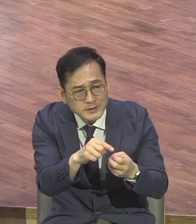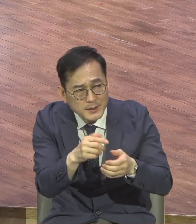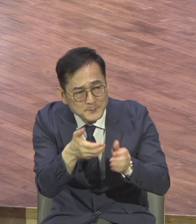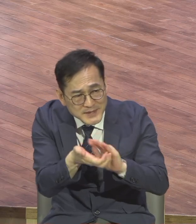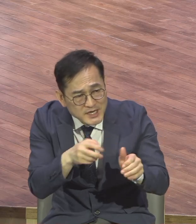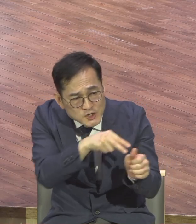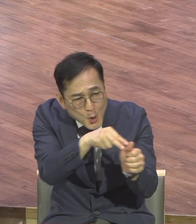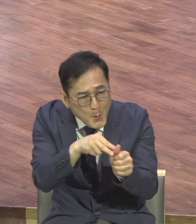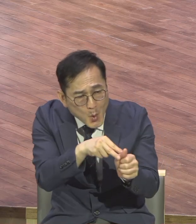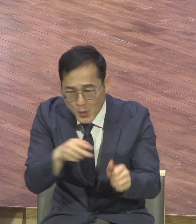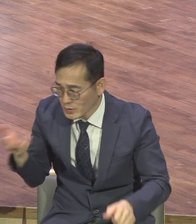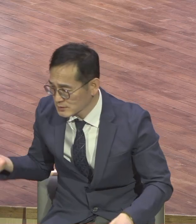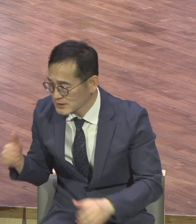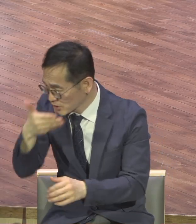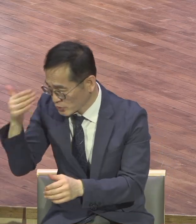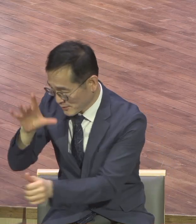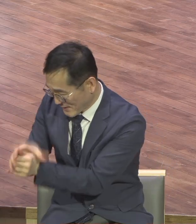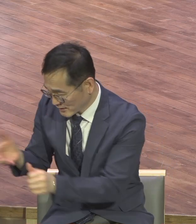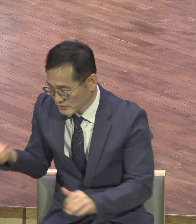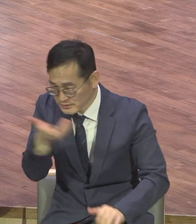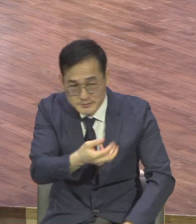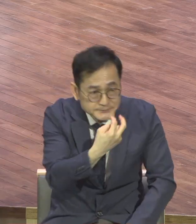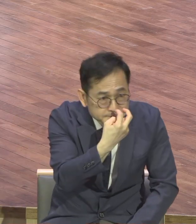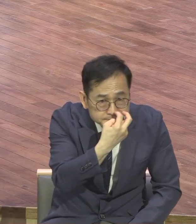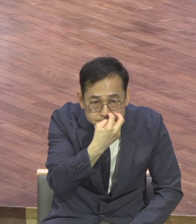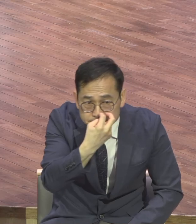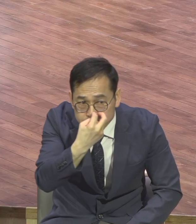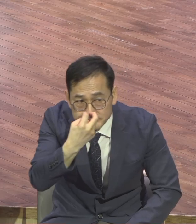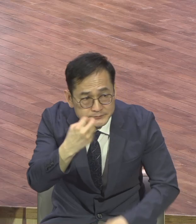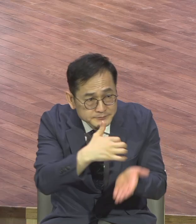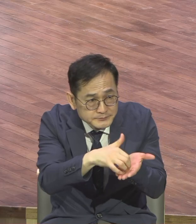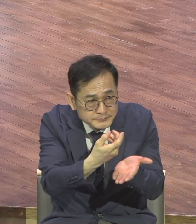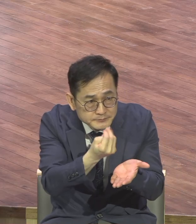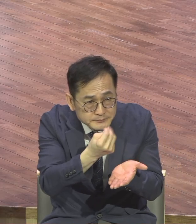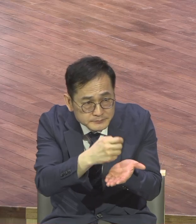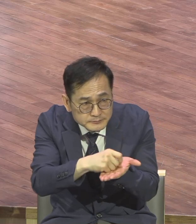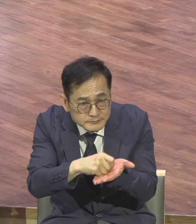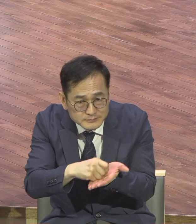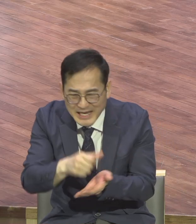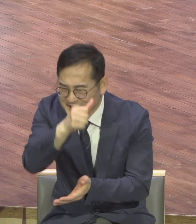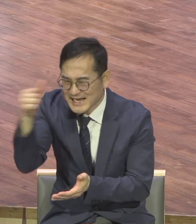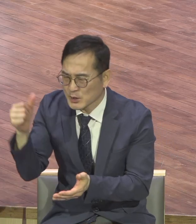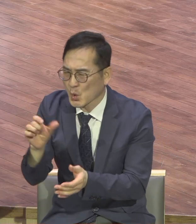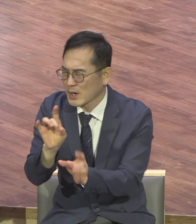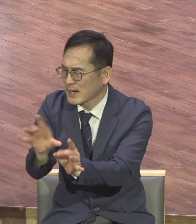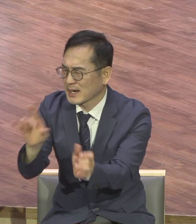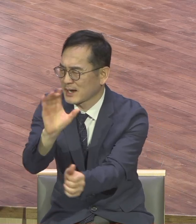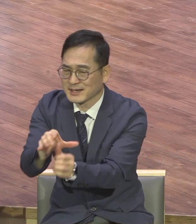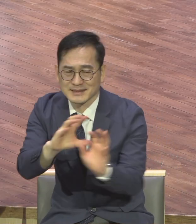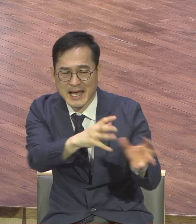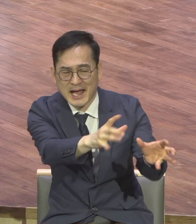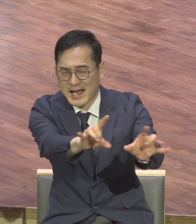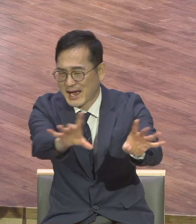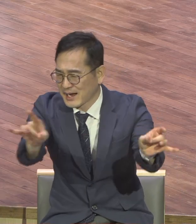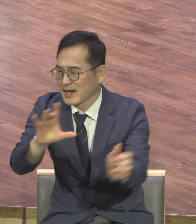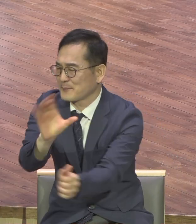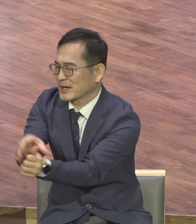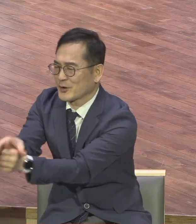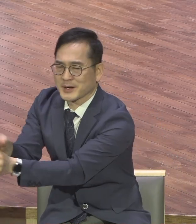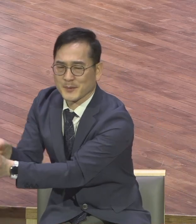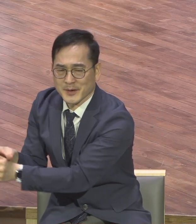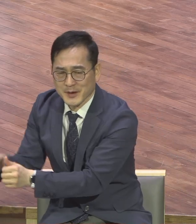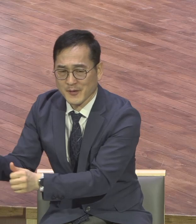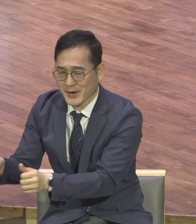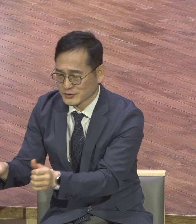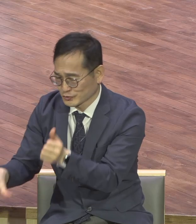응답을 다 맛보게 할 거예요. 장로님들은 부담 가질 필요 전혀 없습니다. 하나님을 믿으시기 바랍니다. 목사를